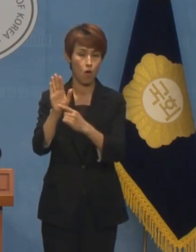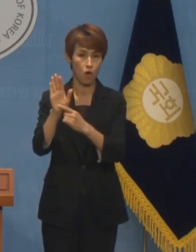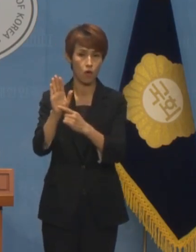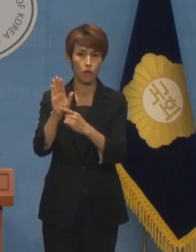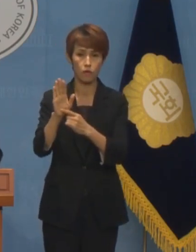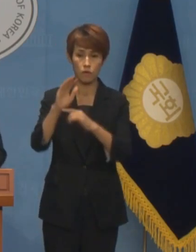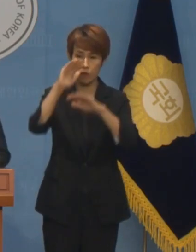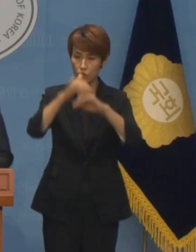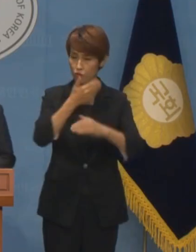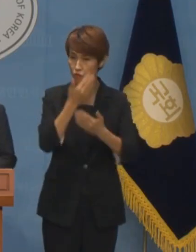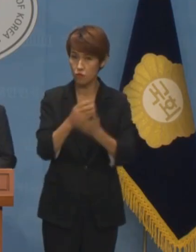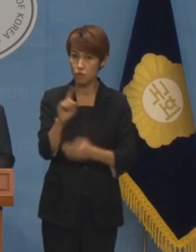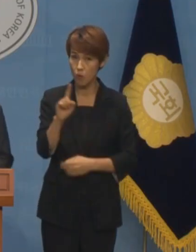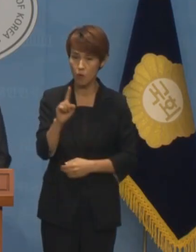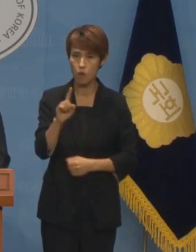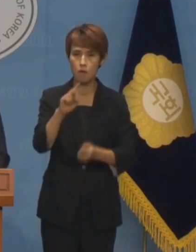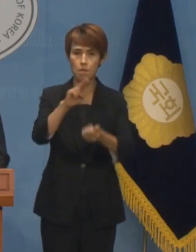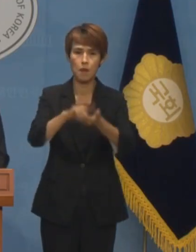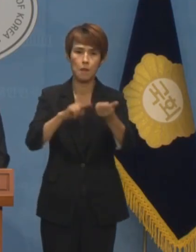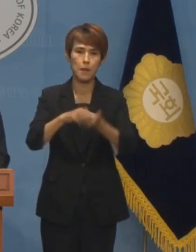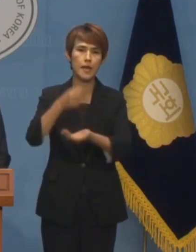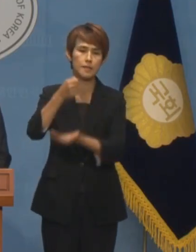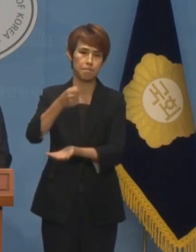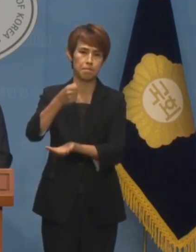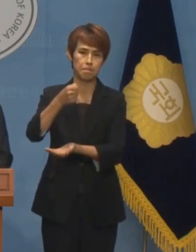사건에서 핵심은 판매